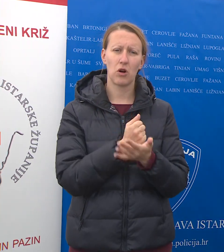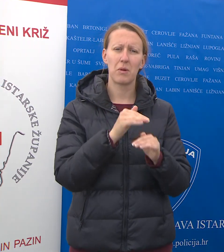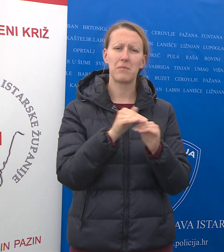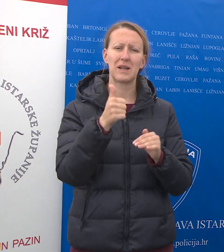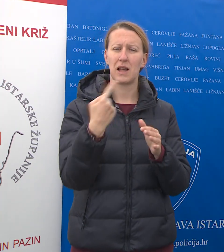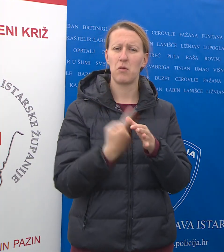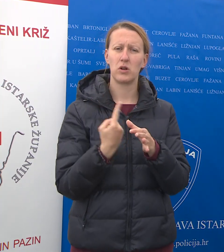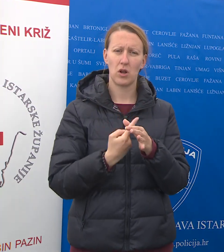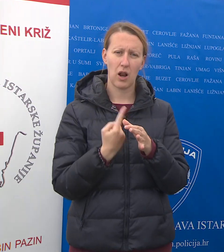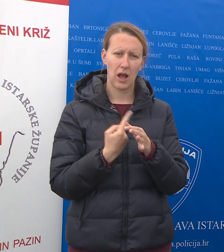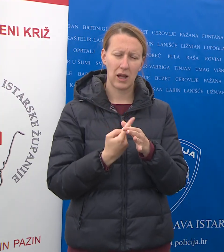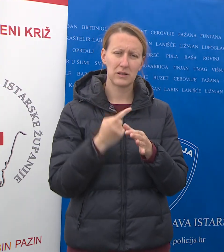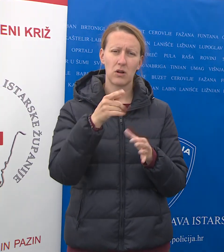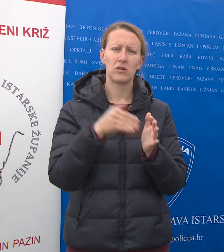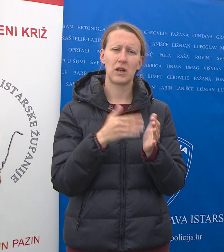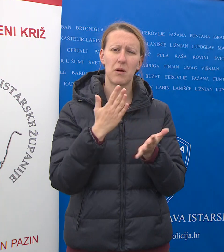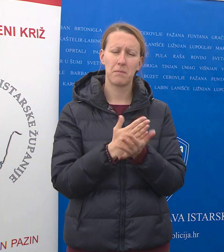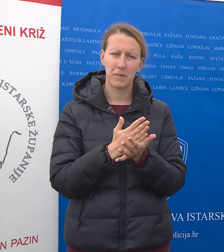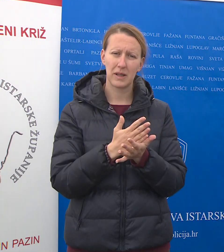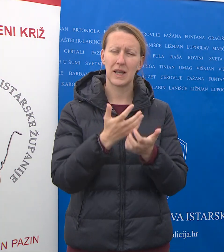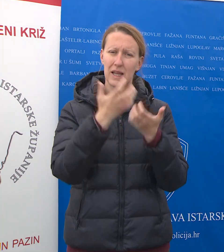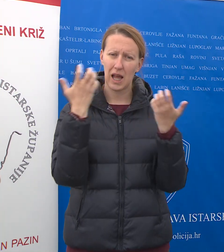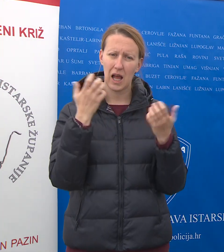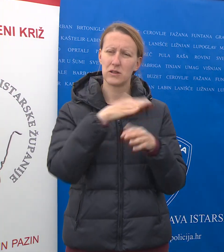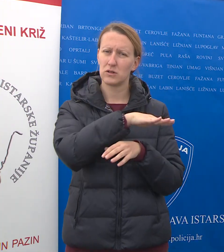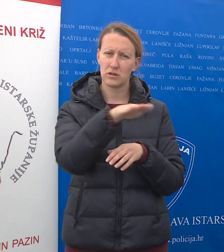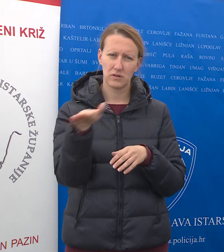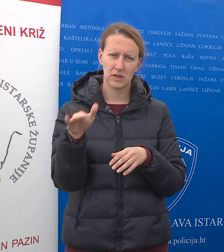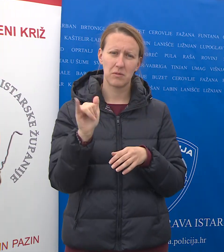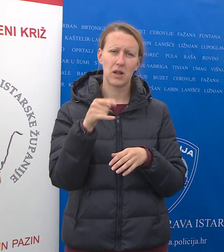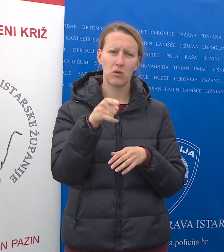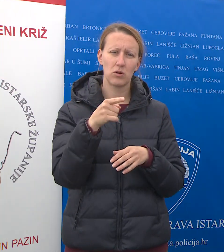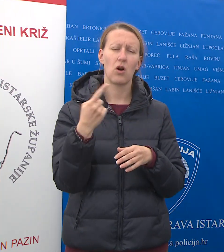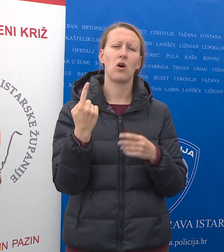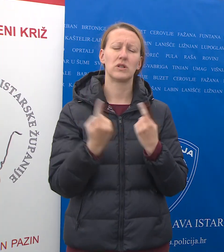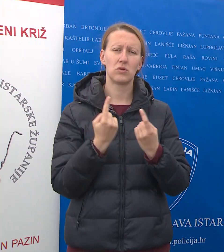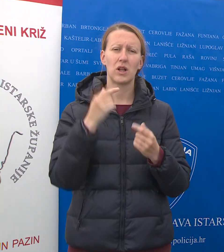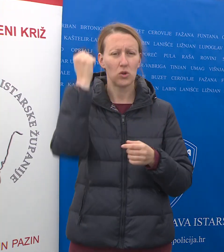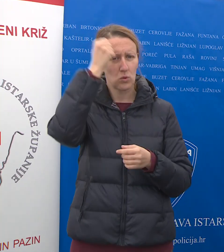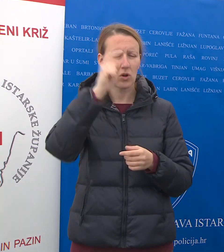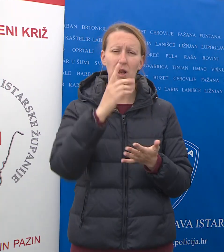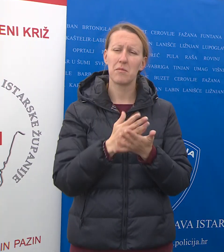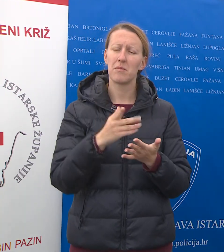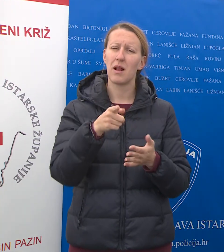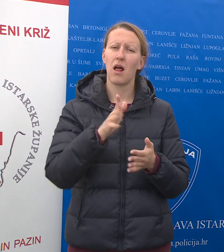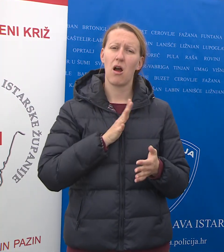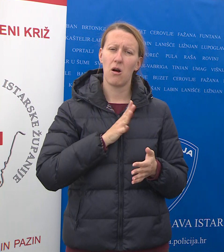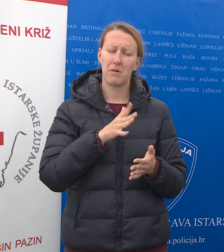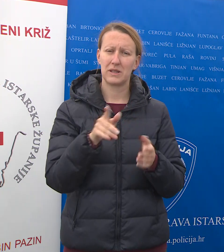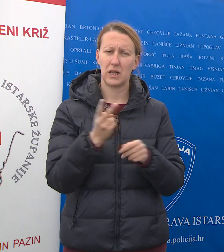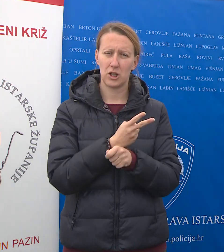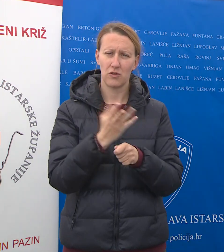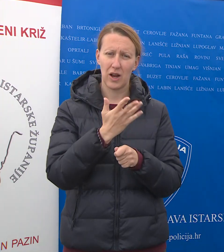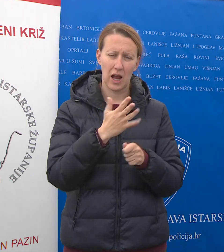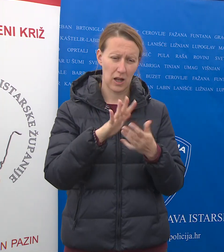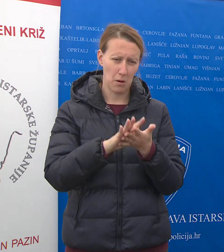mjeru samoizolacije. To treba biti vrlo jasno svima, da u tom trenutku Turska nije bila zemlja rizika. Kada